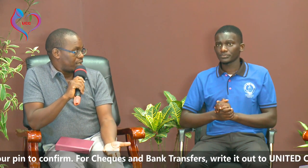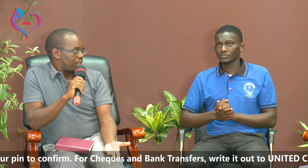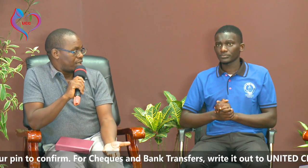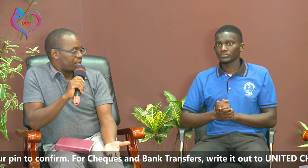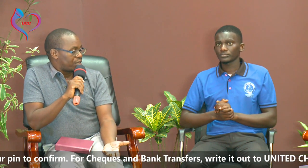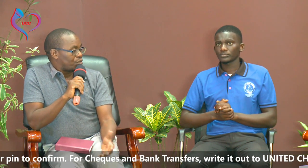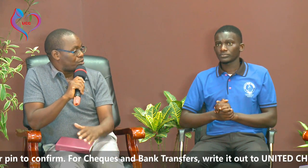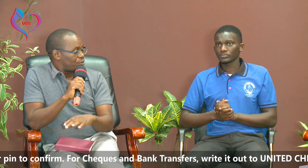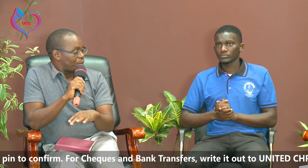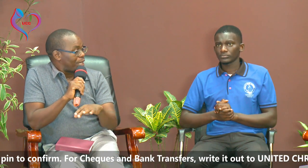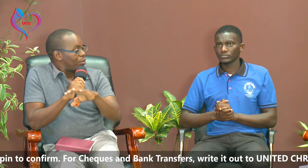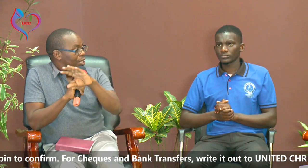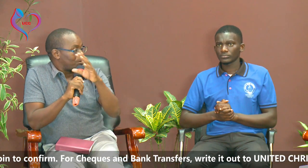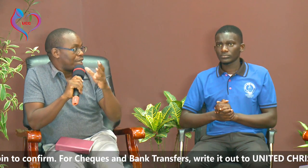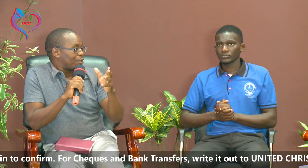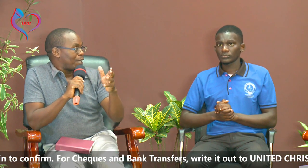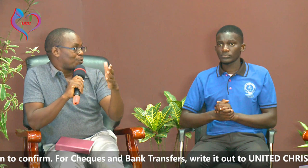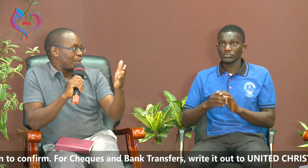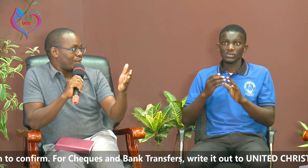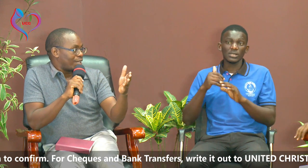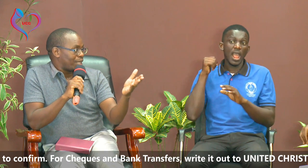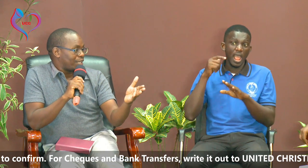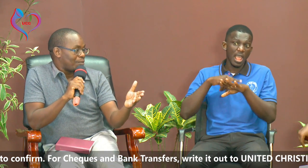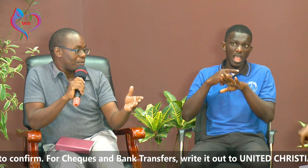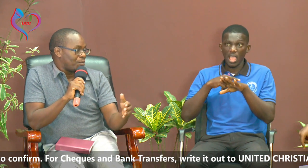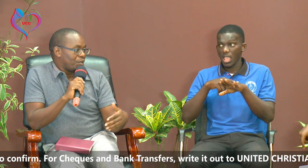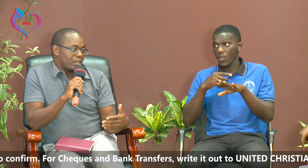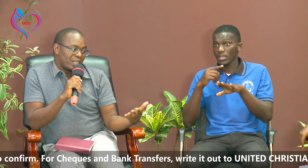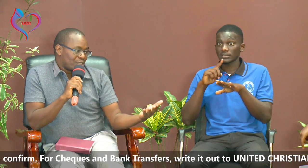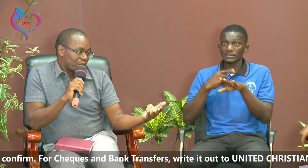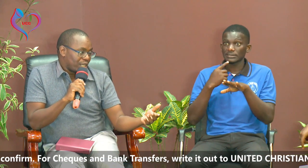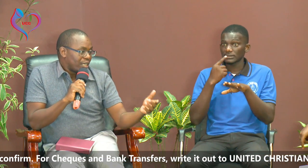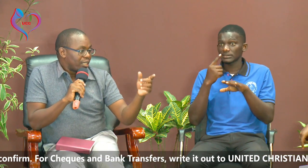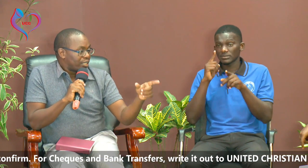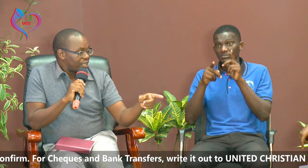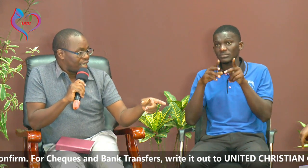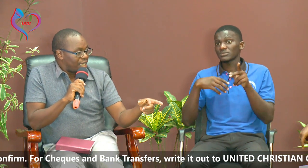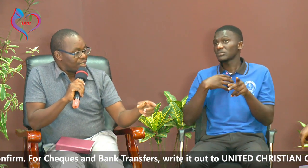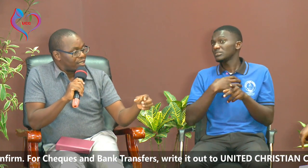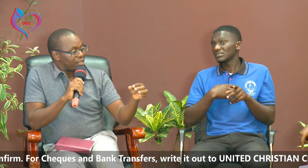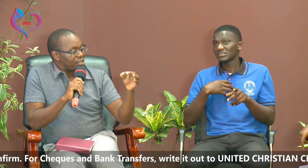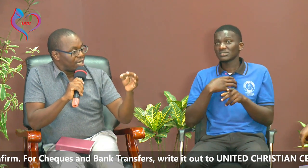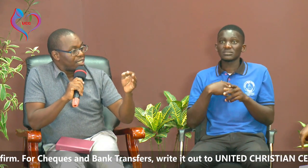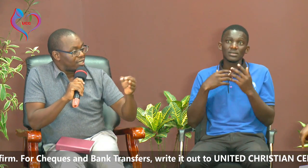Ontegedde. Wewa utandi. So totu. Lulibala lulibe na chogela bantu bachi tuwala bulala. Nibanyiga mwabamu. Na it's okay. Na iche njagala. Nti chena lingeza